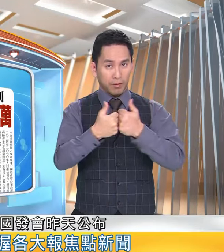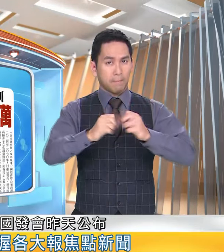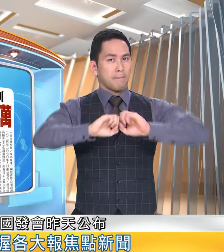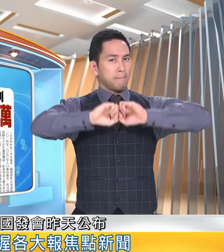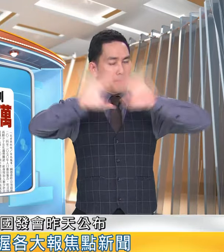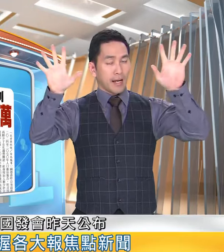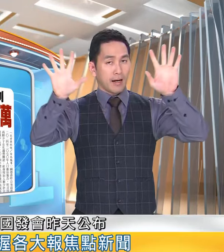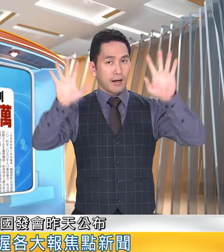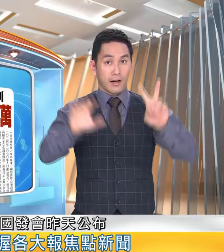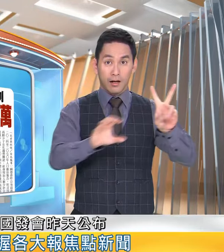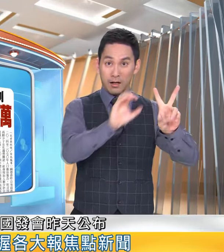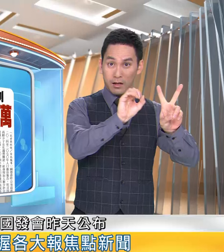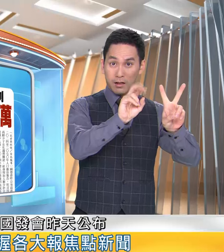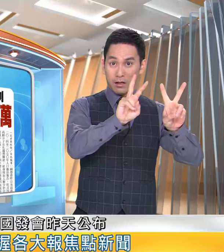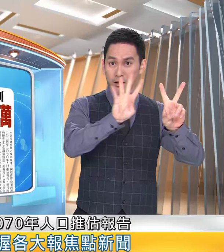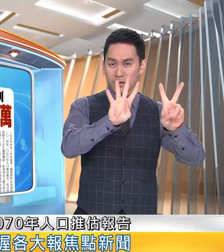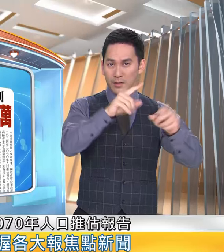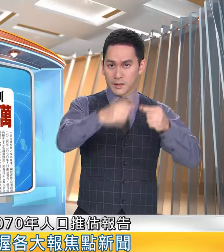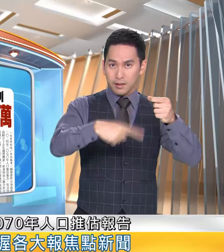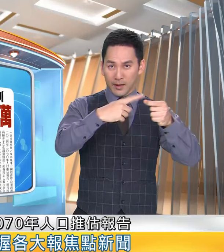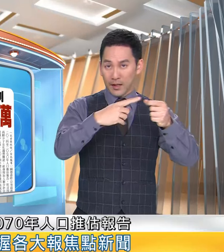会昨天公布最新